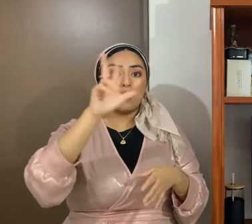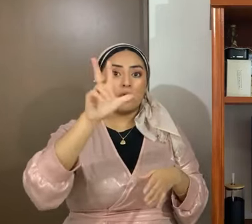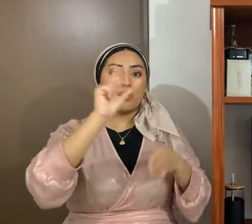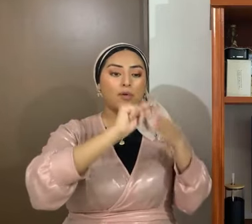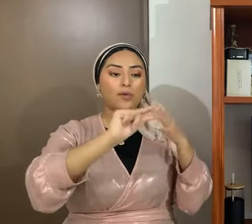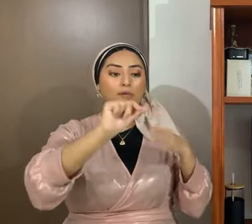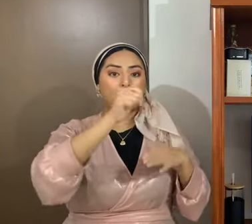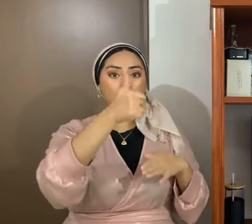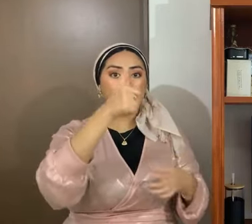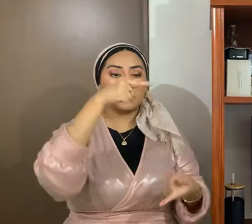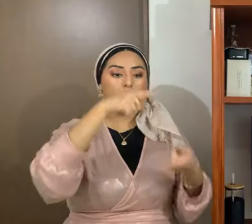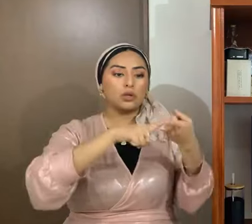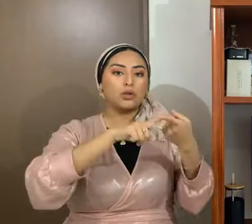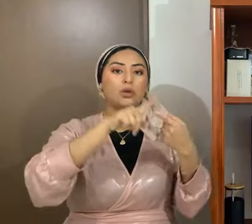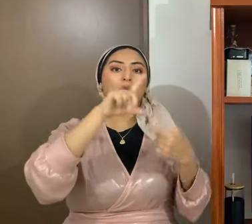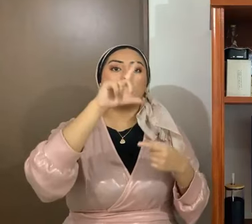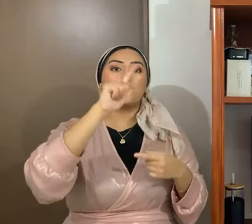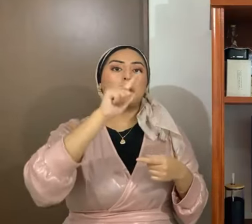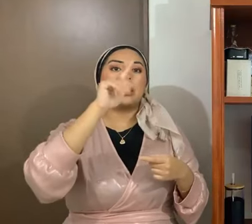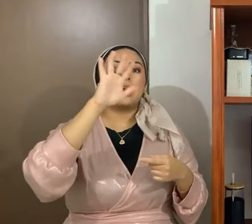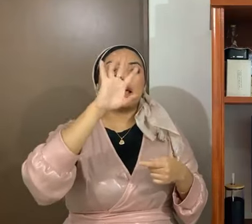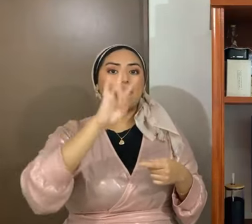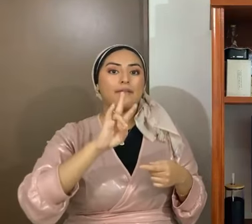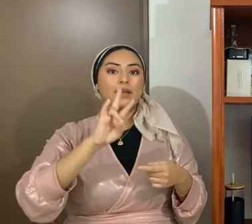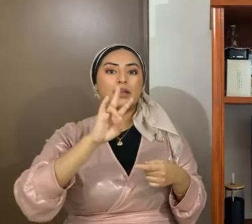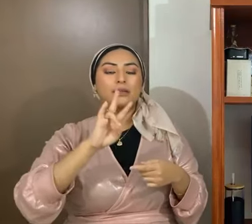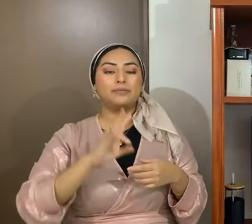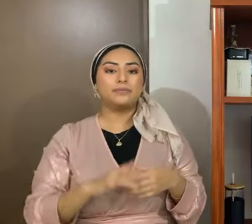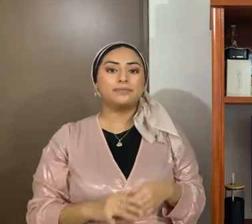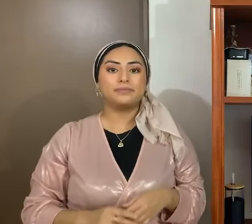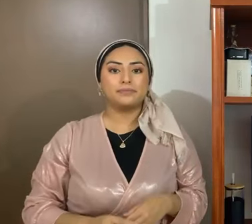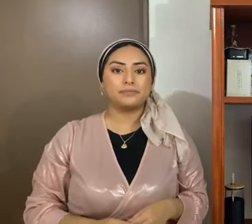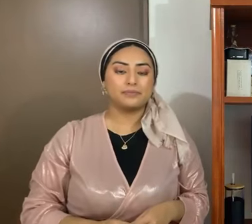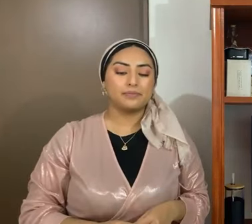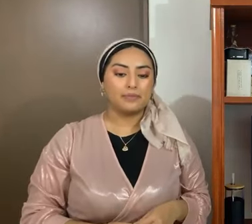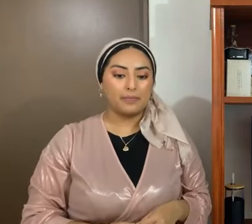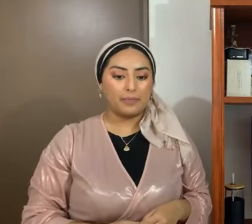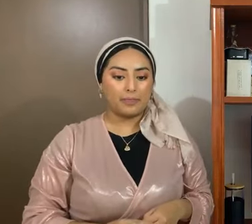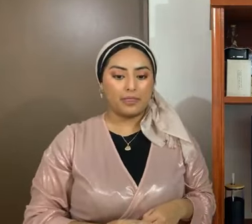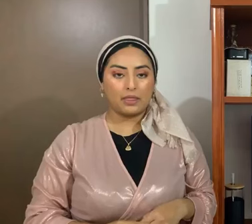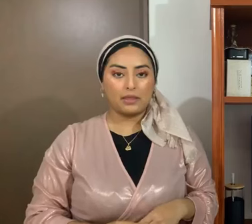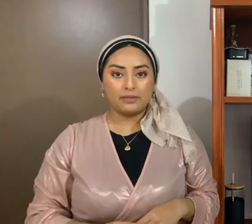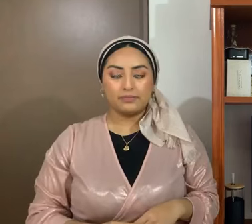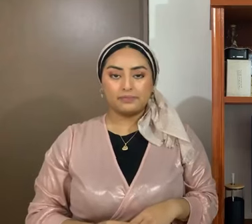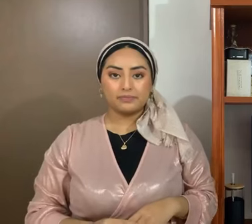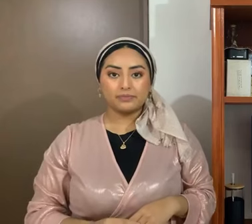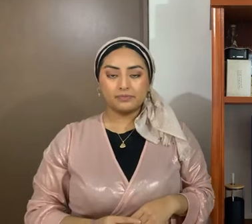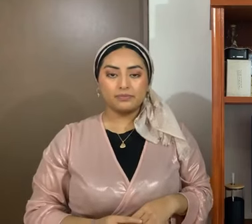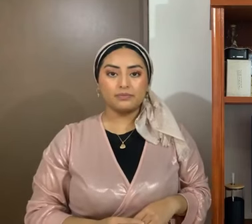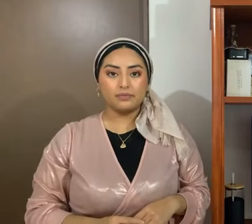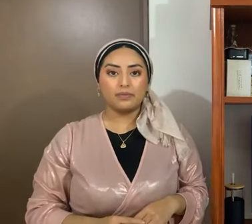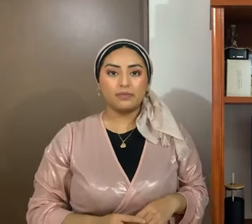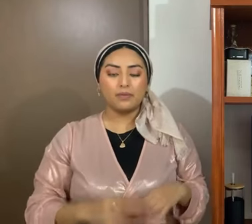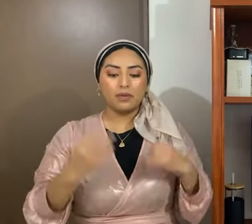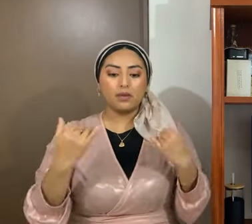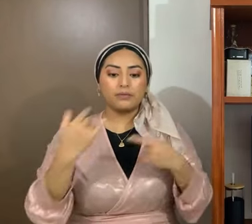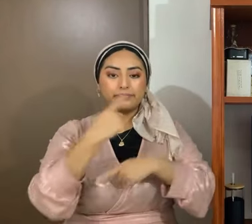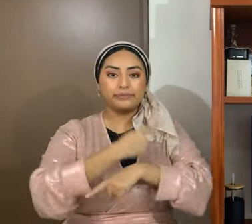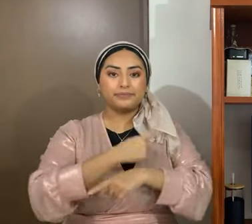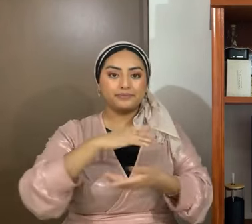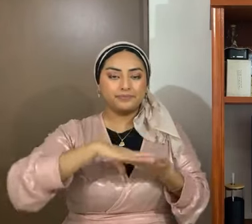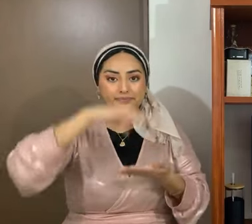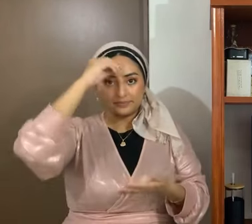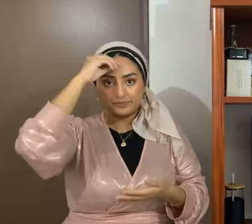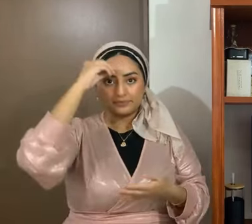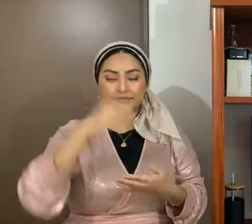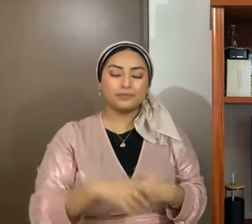verso 10 al 27. Ezequiel 43, verso 10 al 27, que es lo que vamos a estudiar el